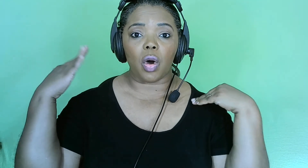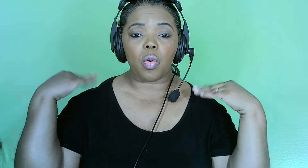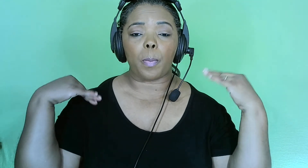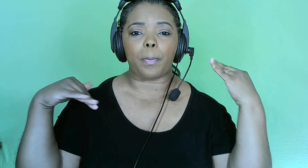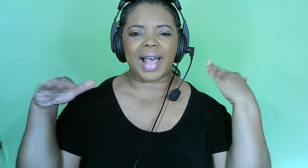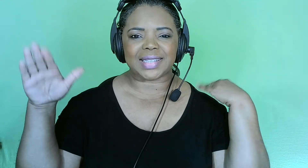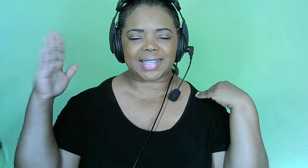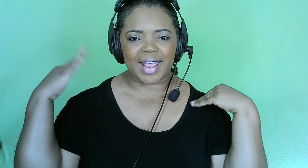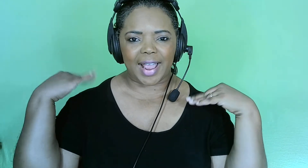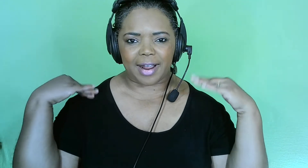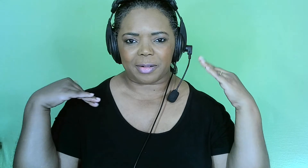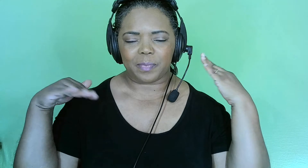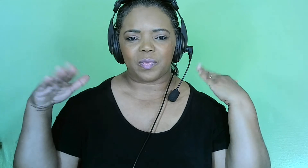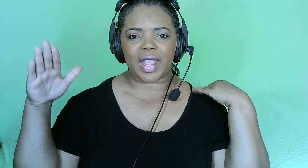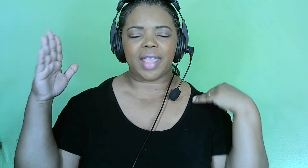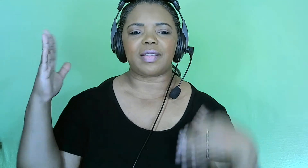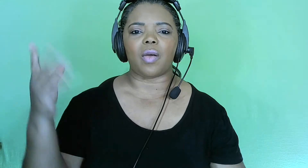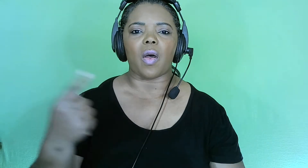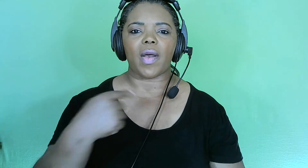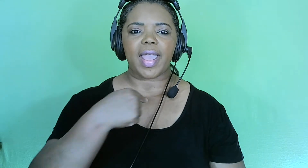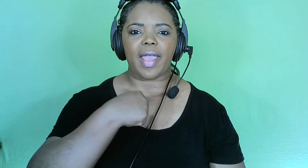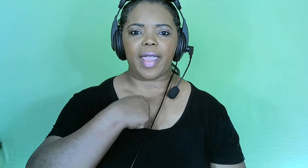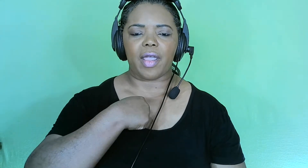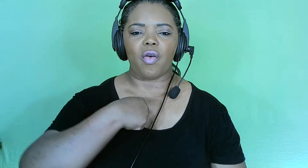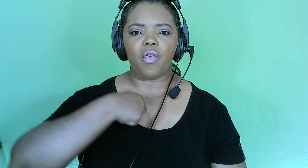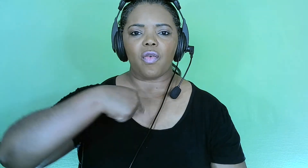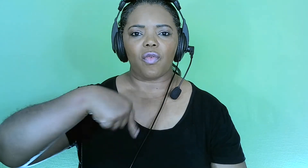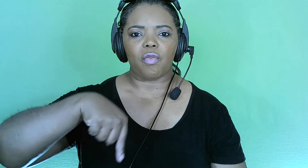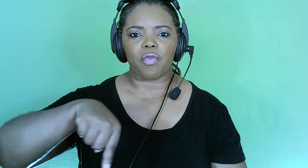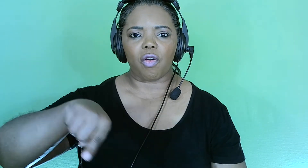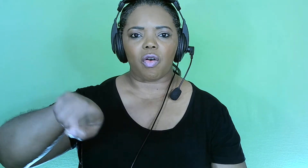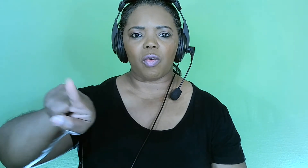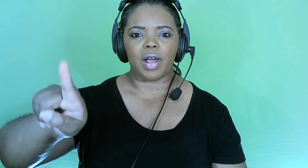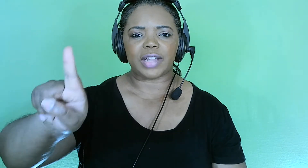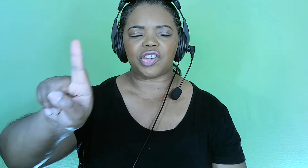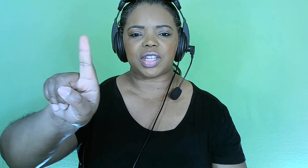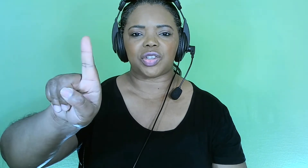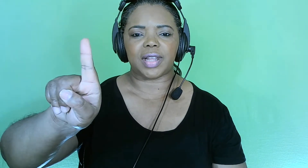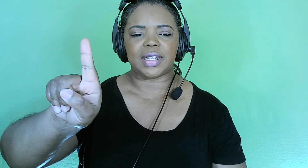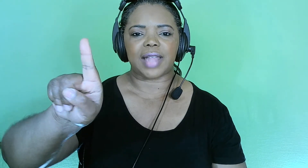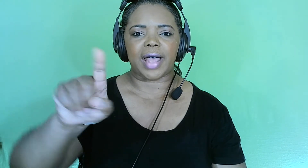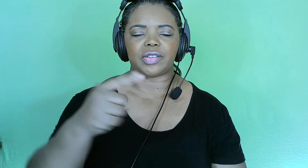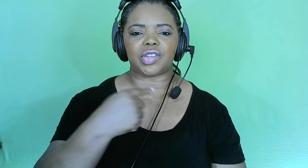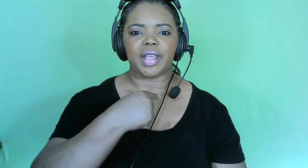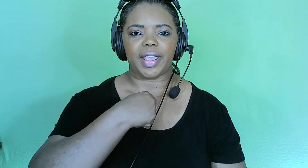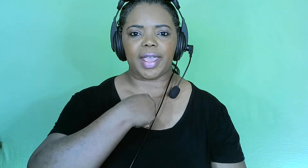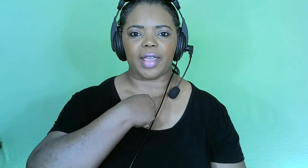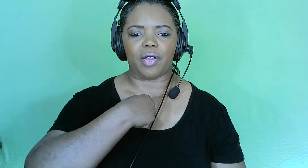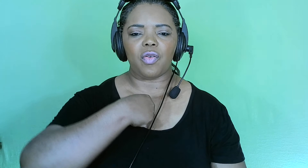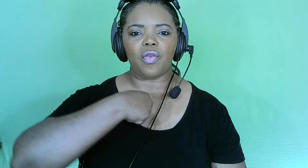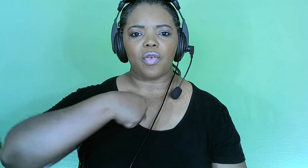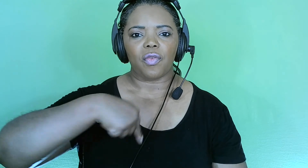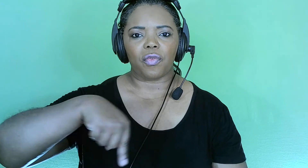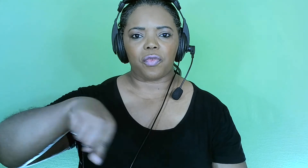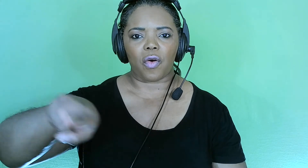vou passear, né? Então, ó, eu vou, olha a direcionalidade. Eu